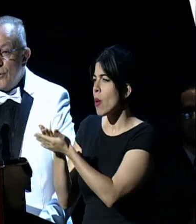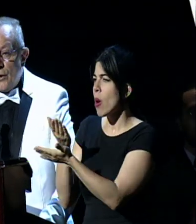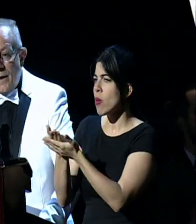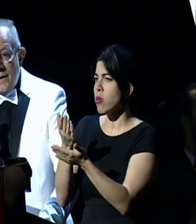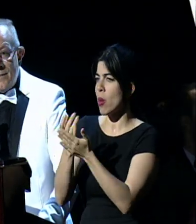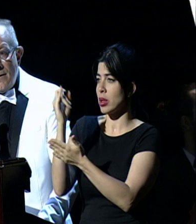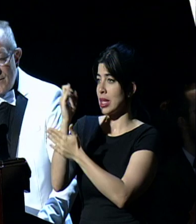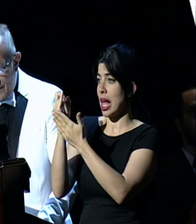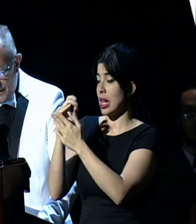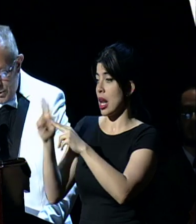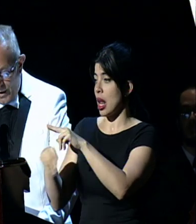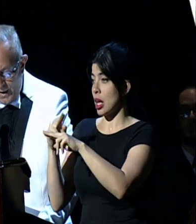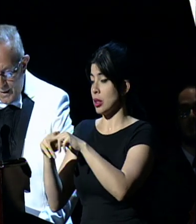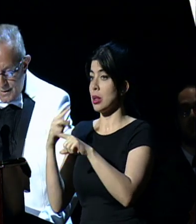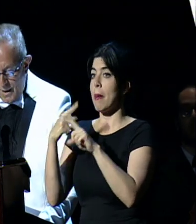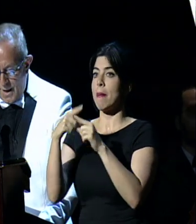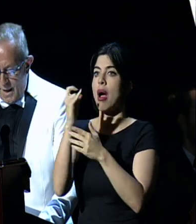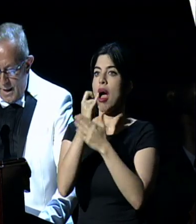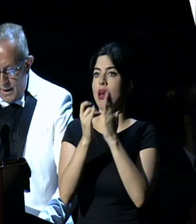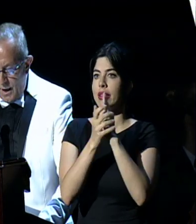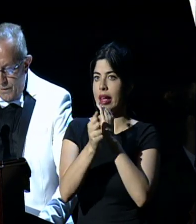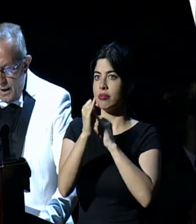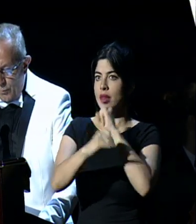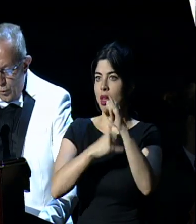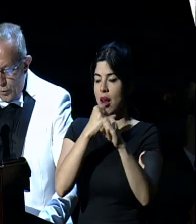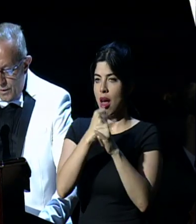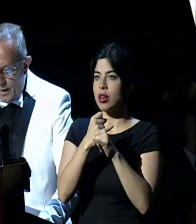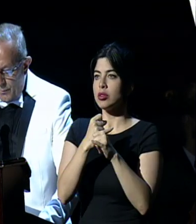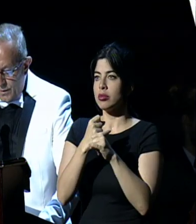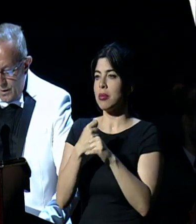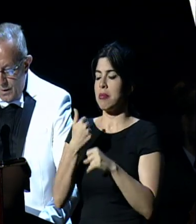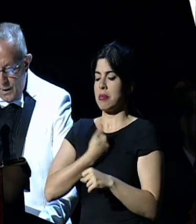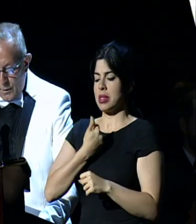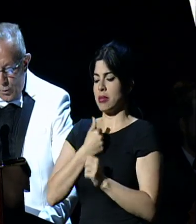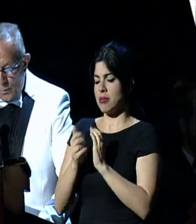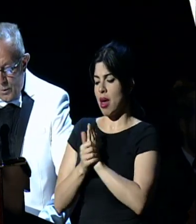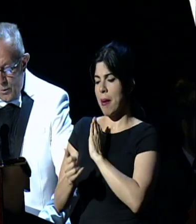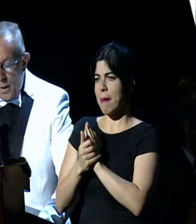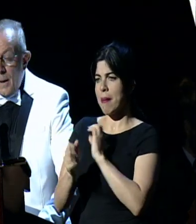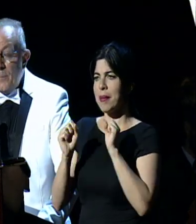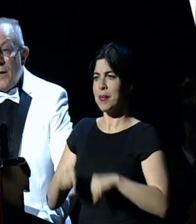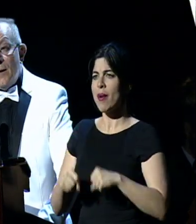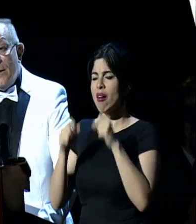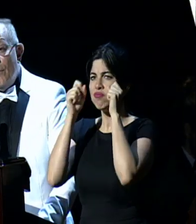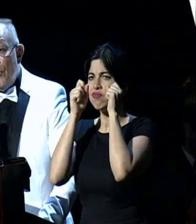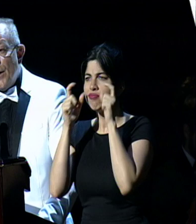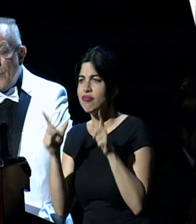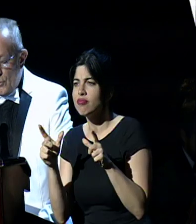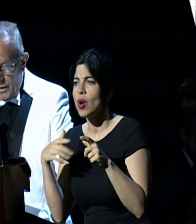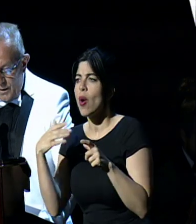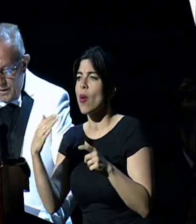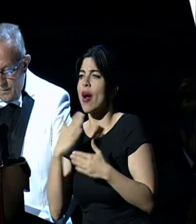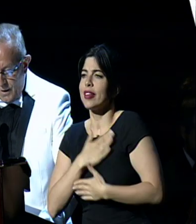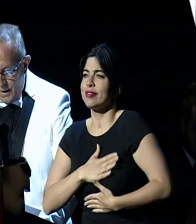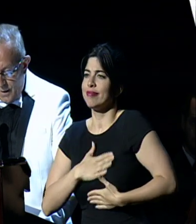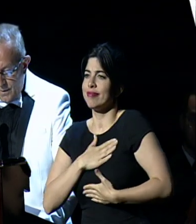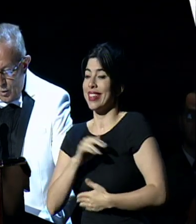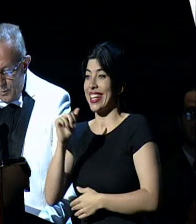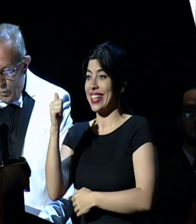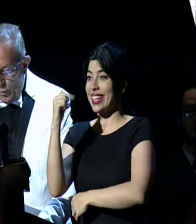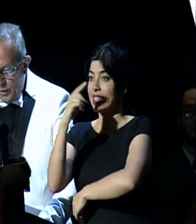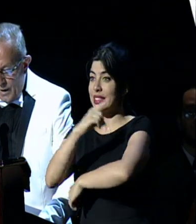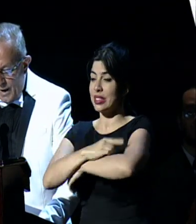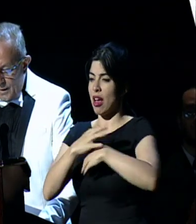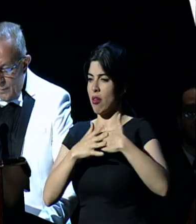artistas nacionales e internacionales y afinemos nuestra capacidad de asombro mientras disfrutamos de 10 días